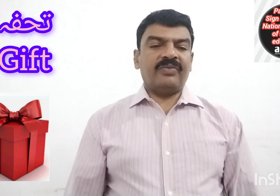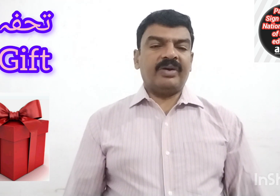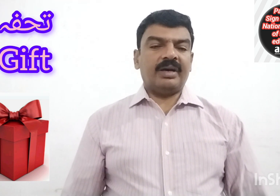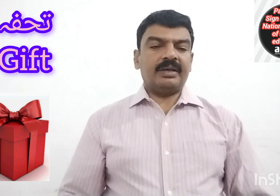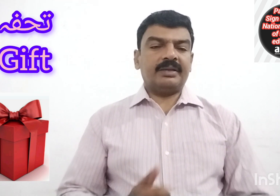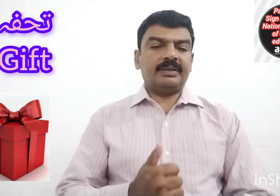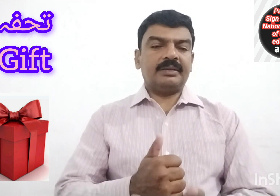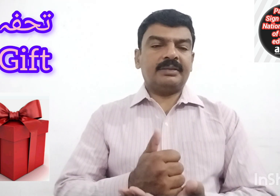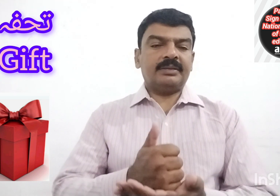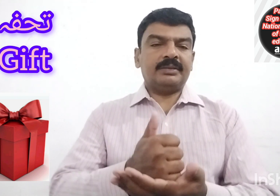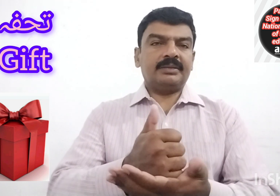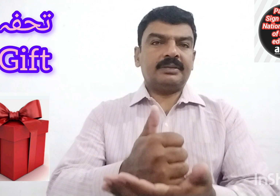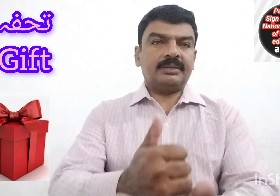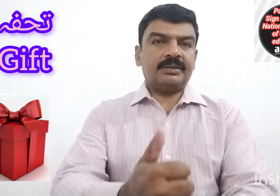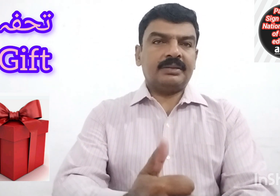तोहफा।